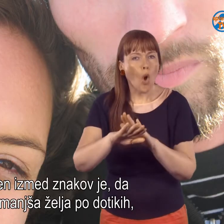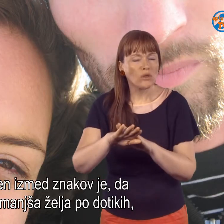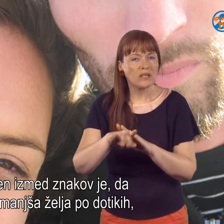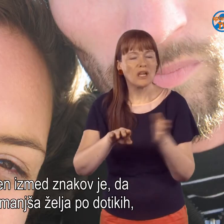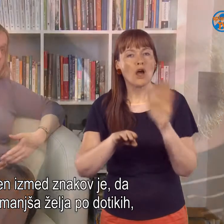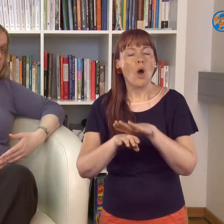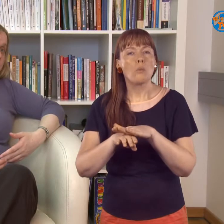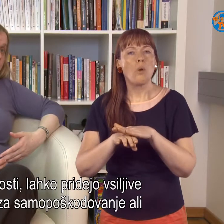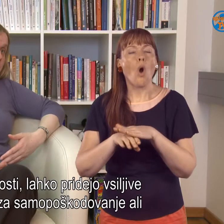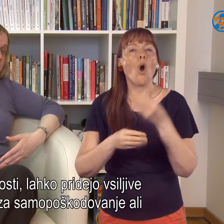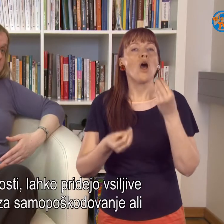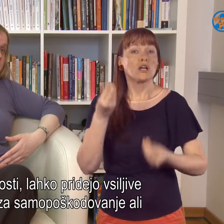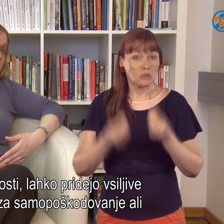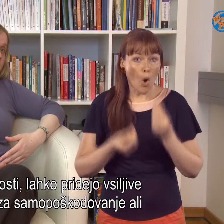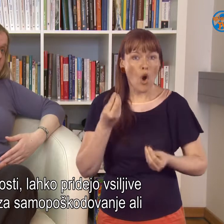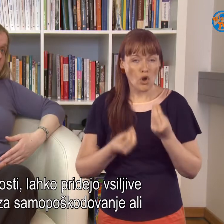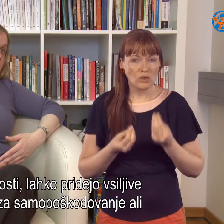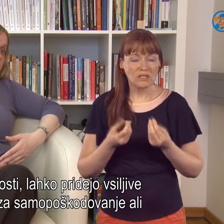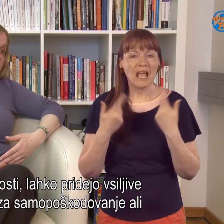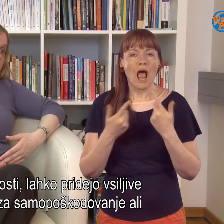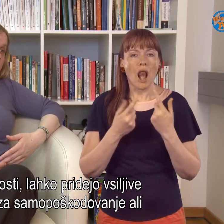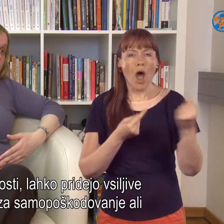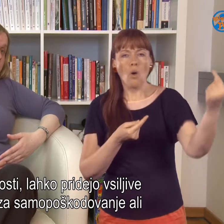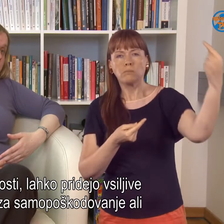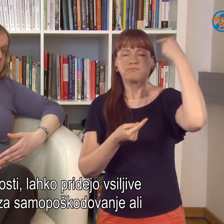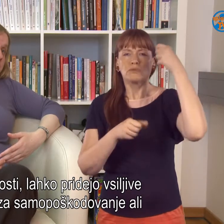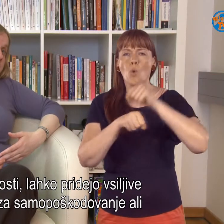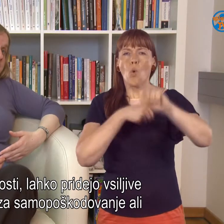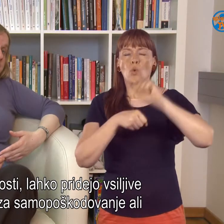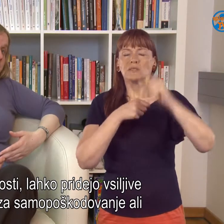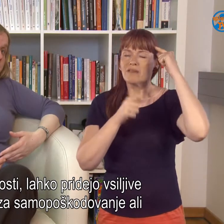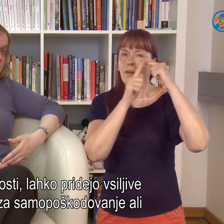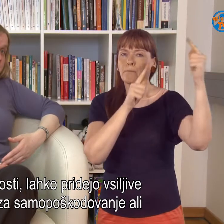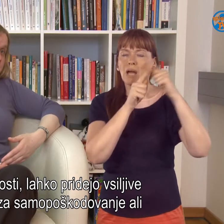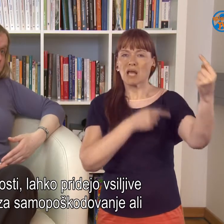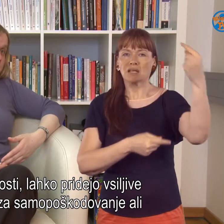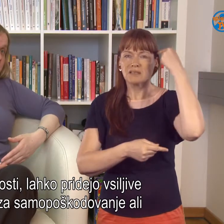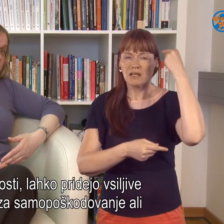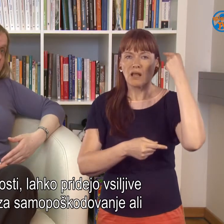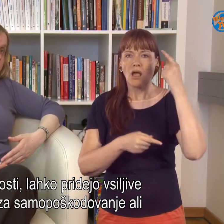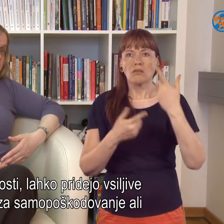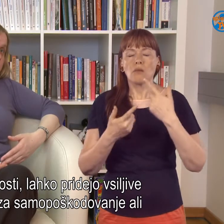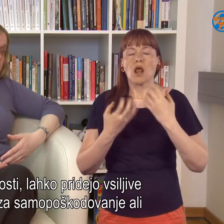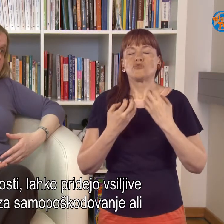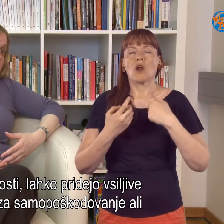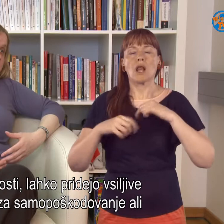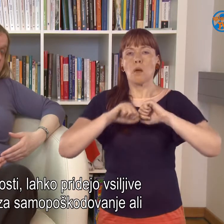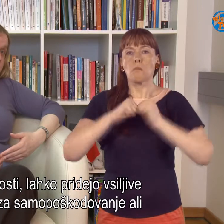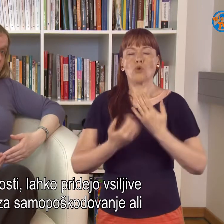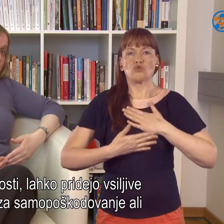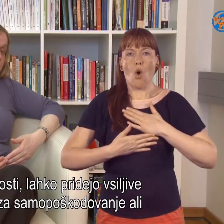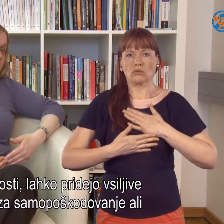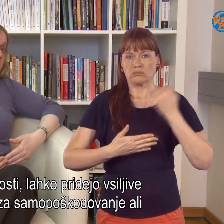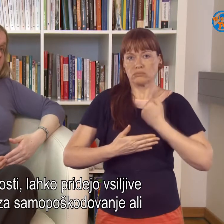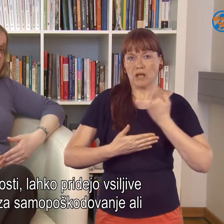po dotikih, po spolnosti. Lahko pridejo tudi vsiljive misli do tega, da